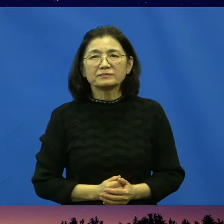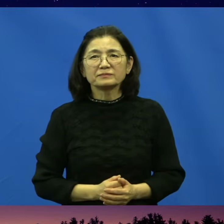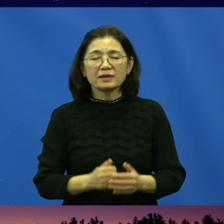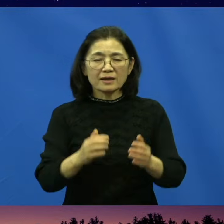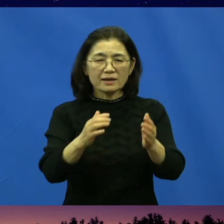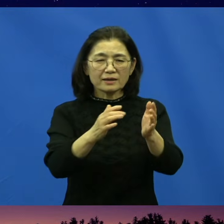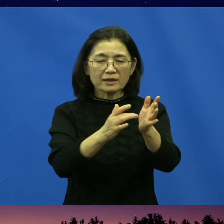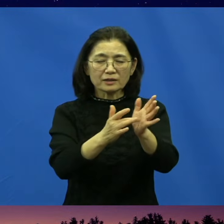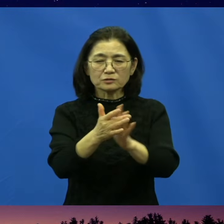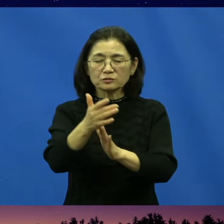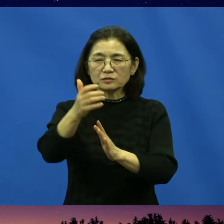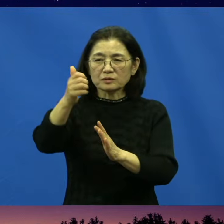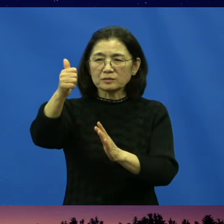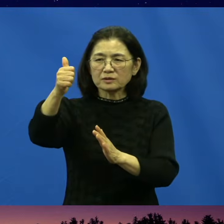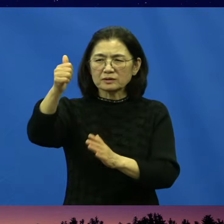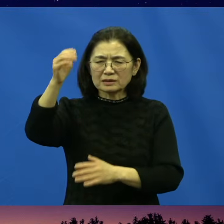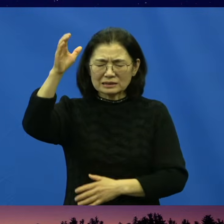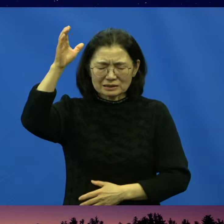예수님을 갈망합니다.